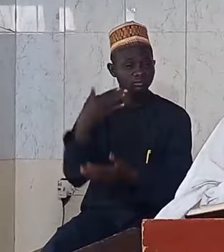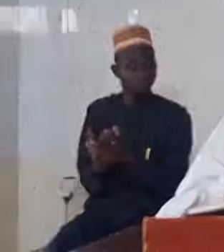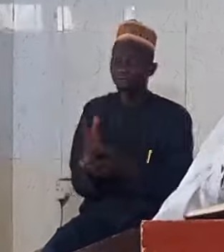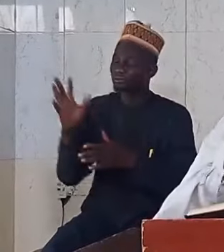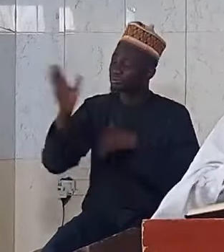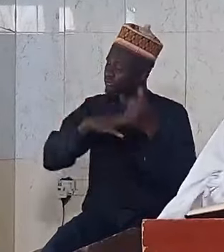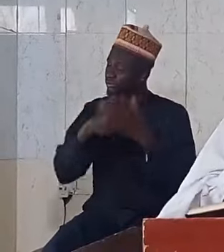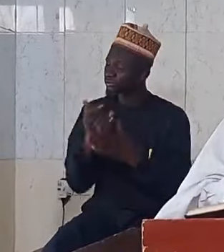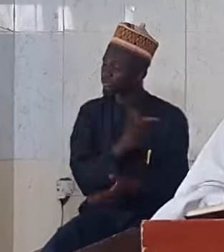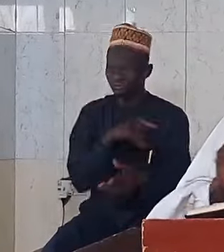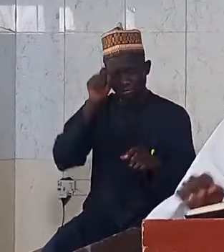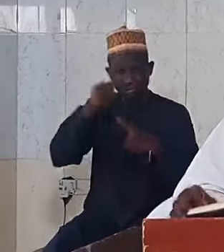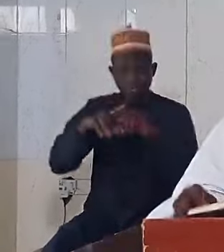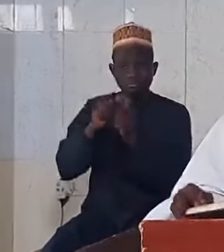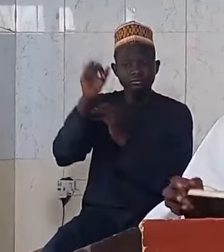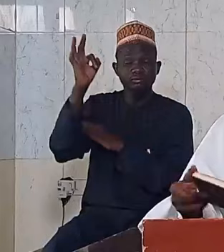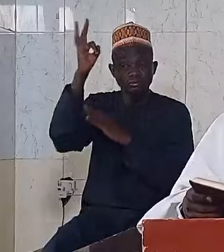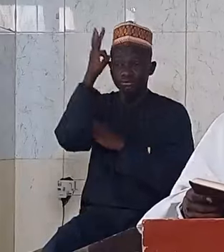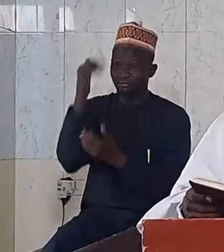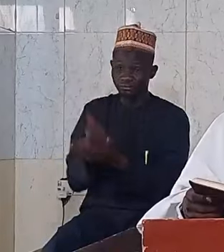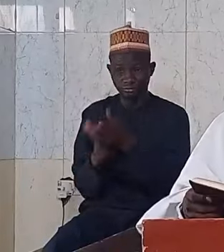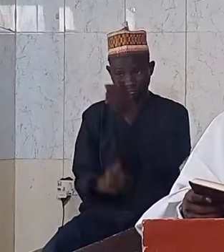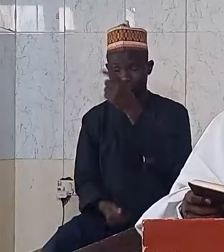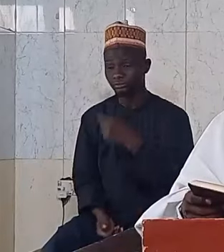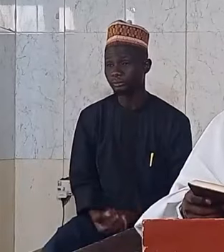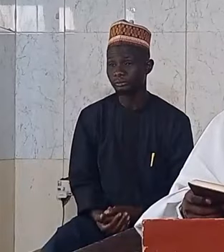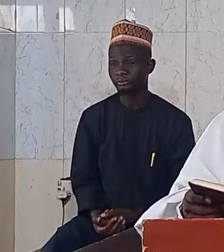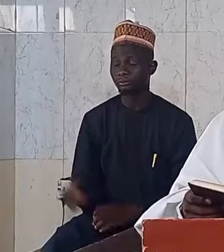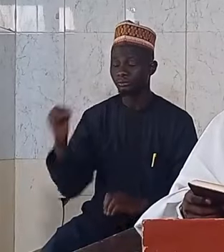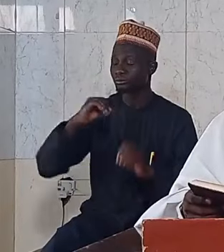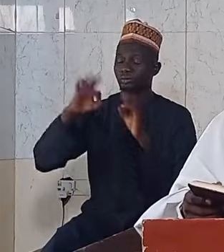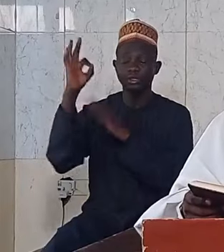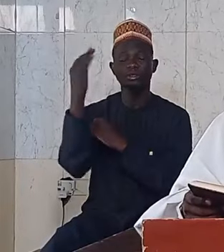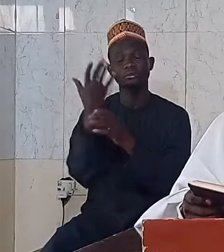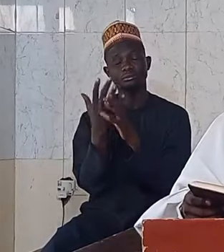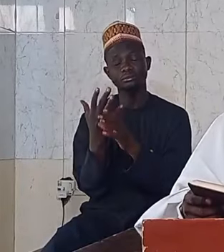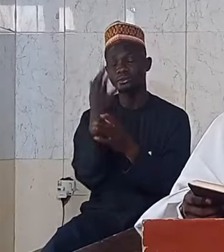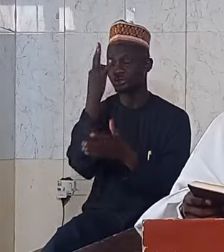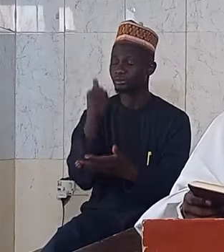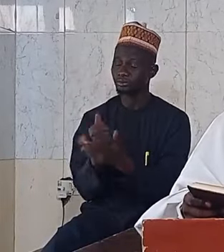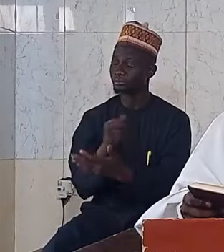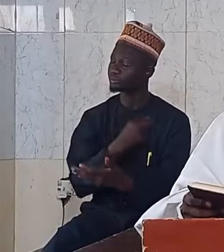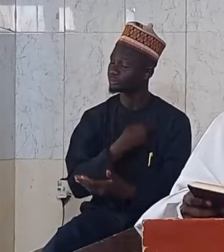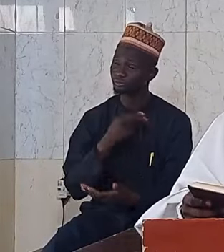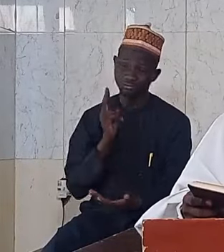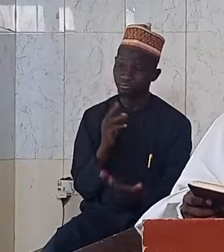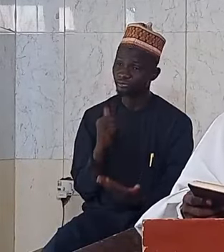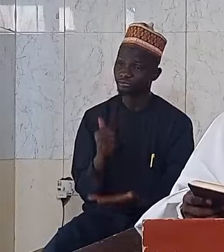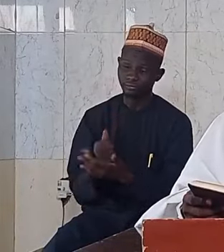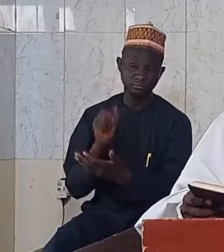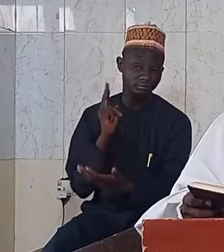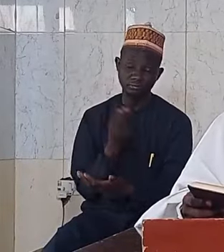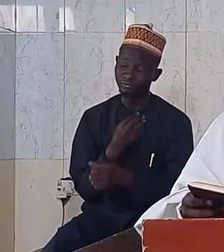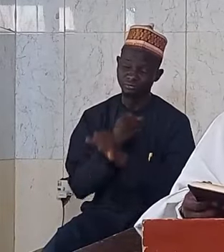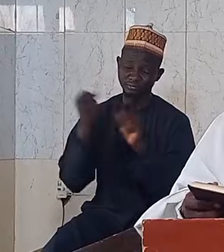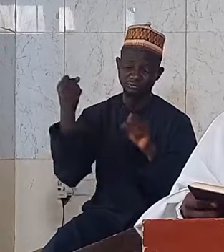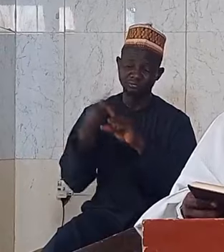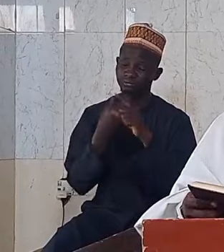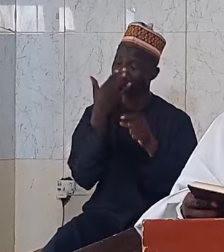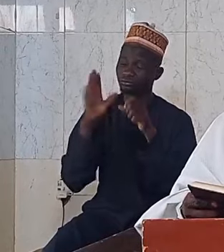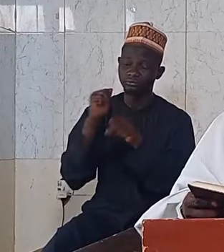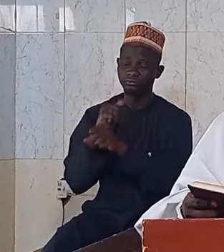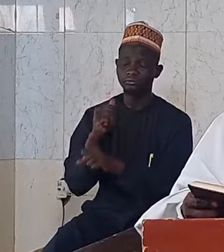rauninka in ka yarda da Allah to Allah zai taimake ka ya Allah muna roƙon taimakonka Allah ka taimake mu Allah ka tsare mu Allah